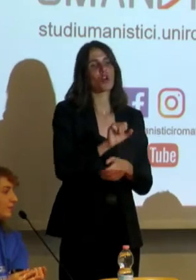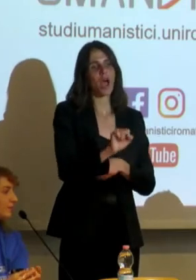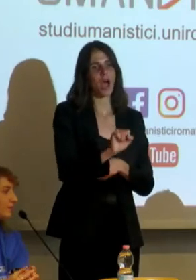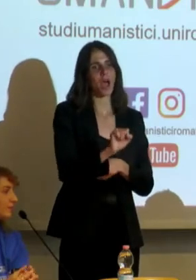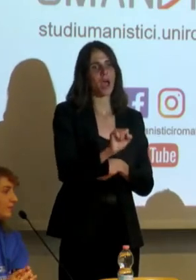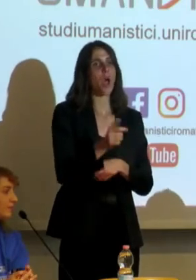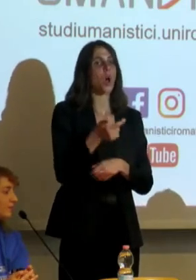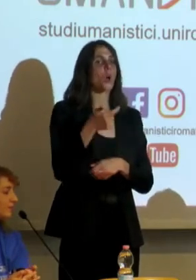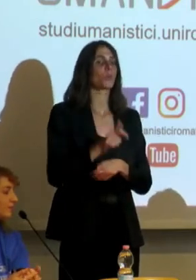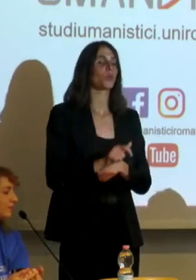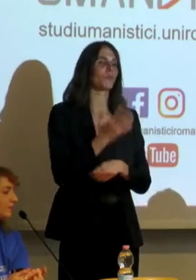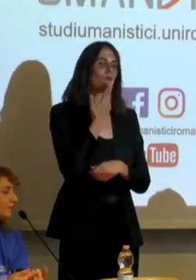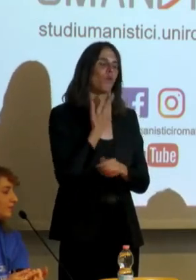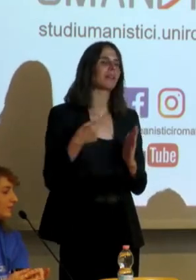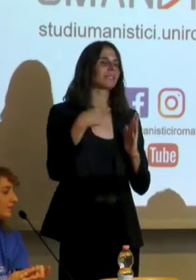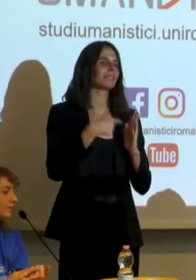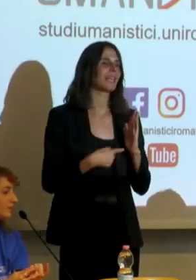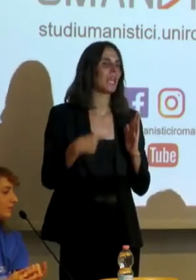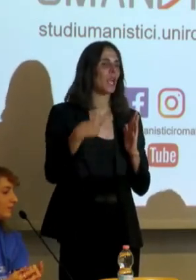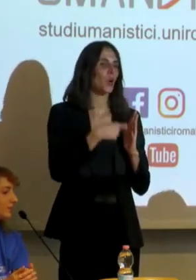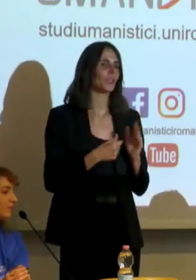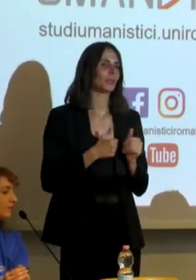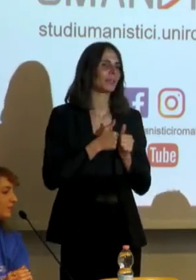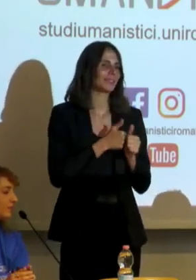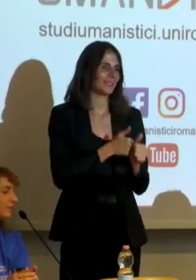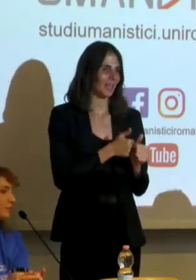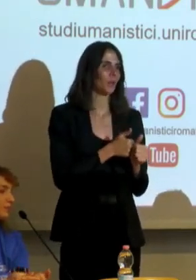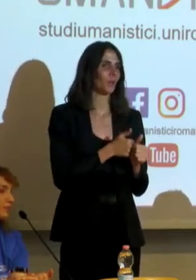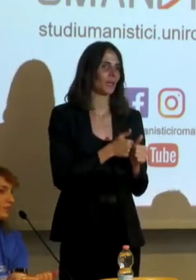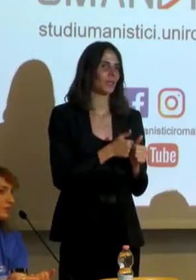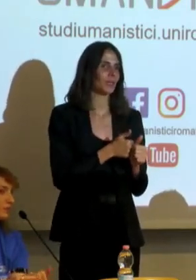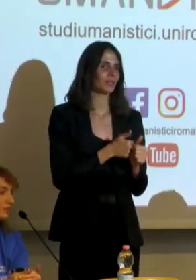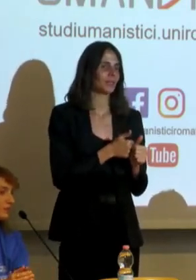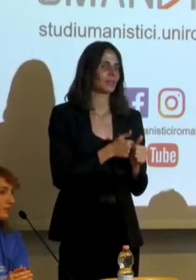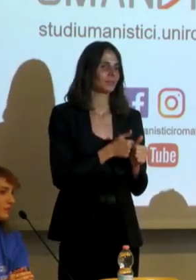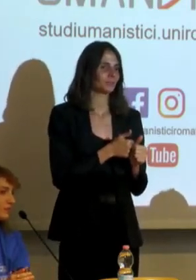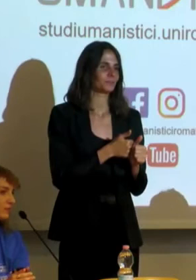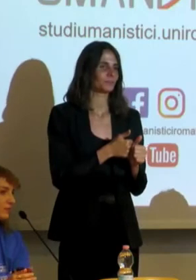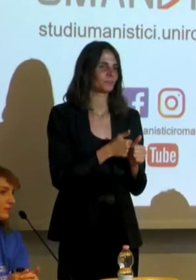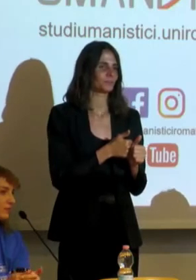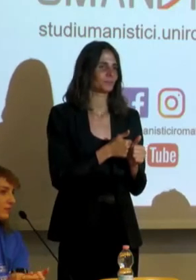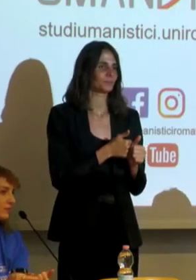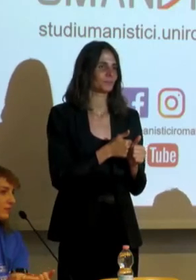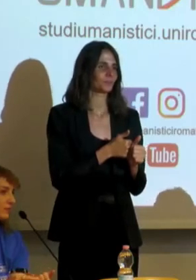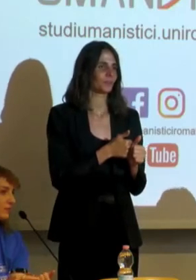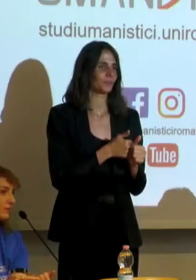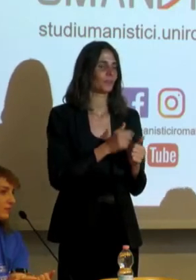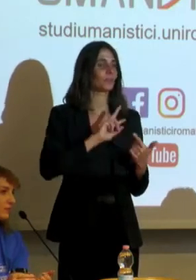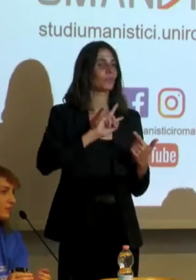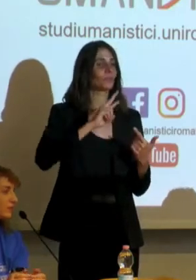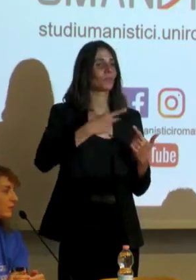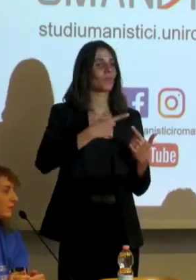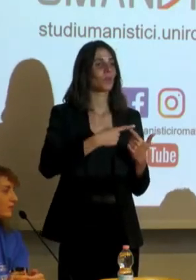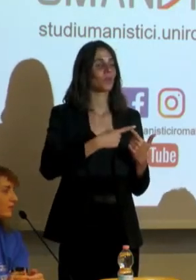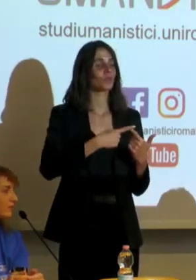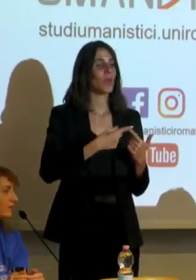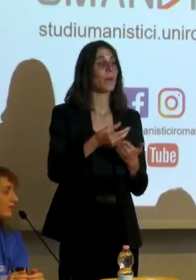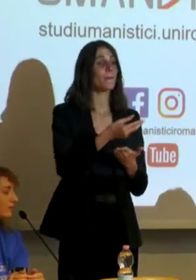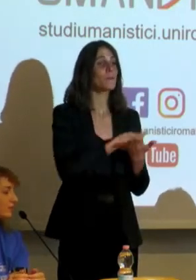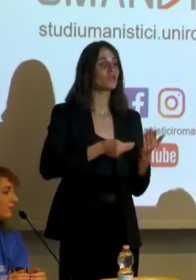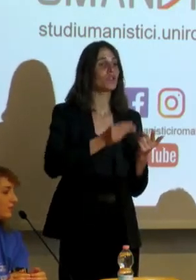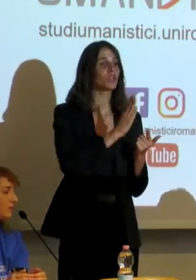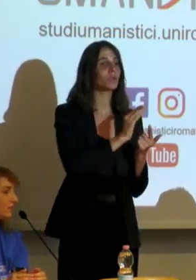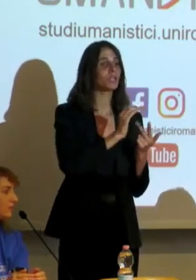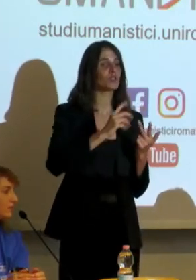gli stereotipi e volendo accontentare le attese più tradizionali. Poi ci sono i piani B, C, D, fino a Z,